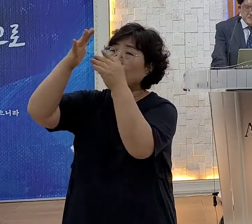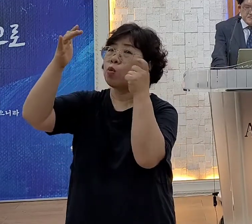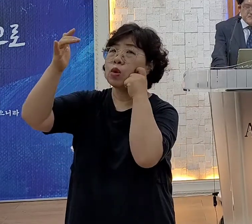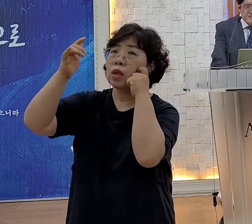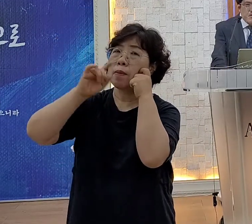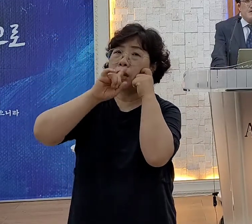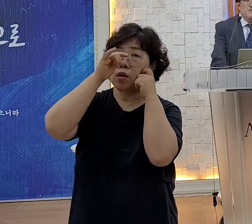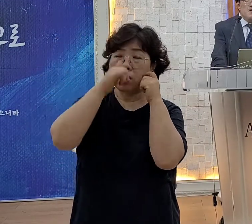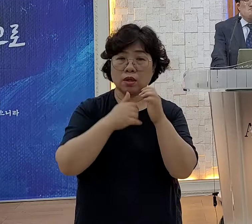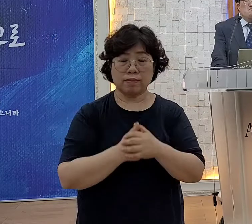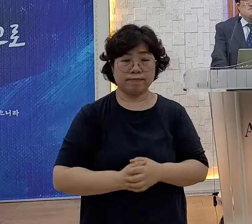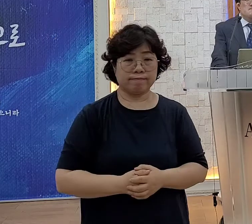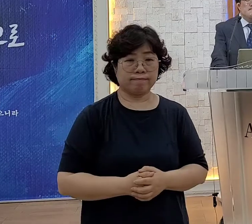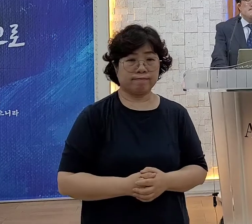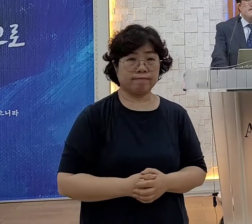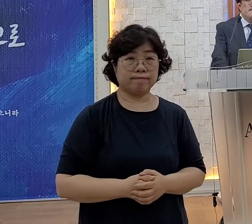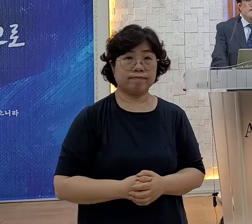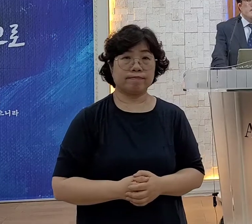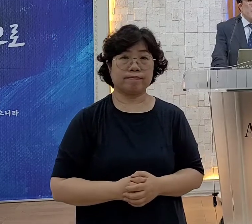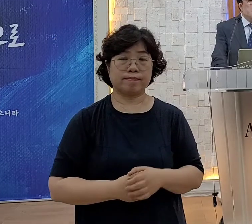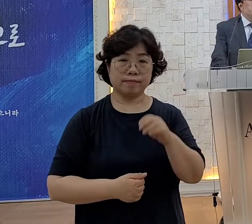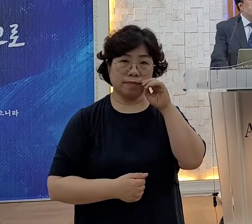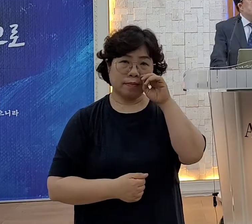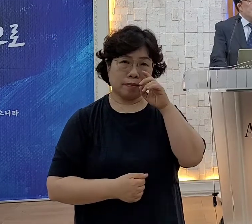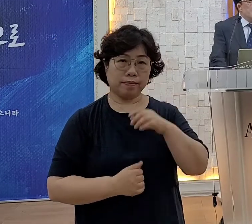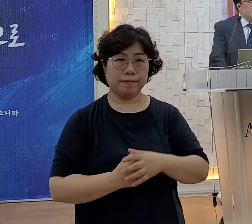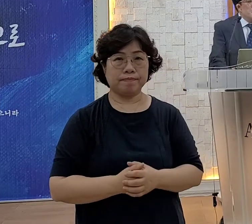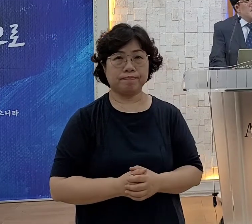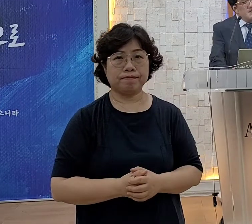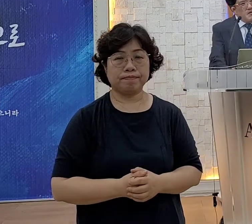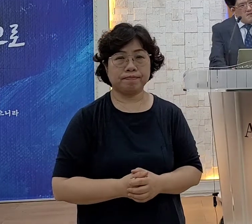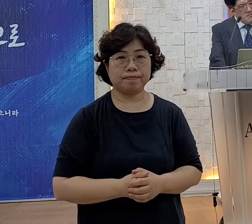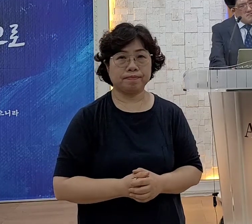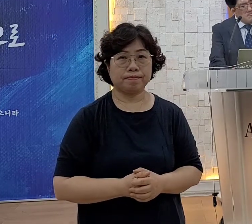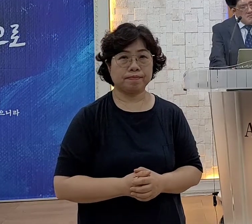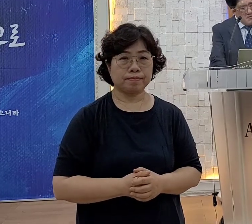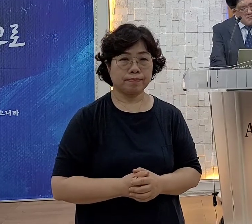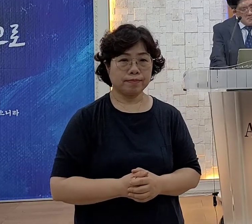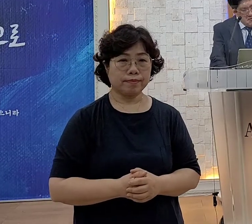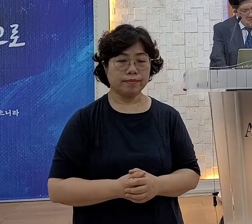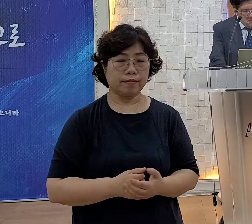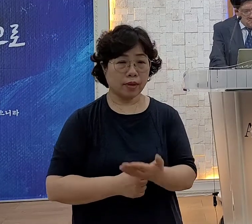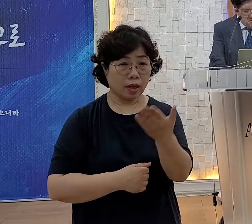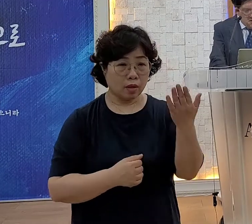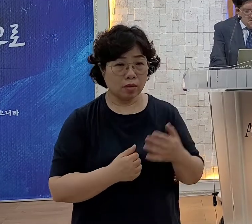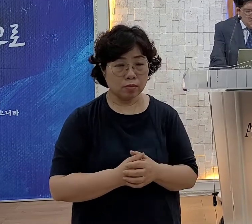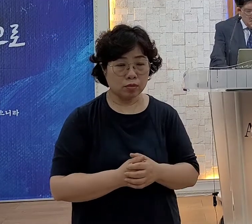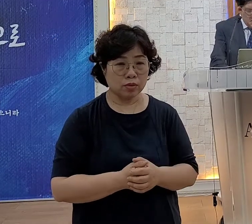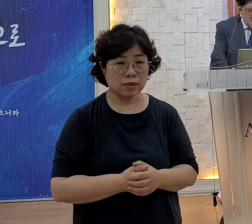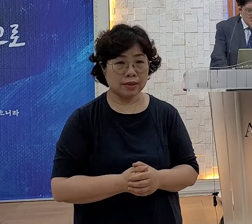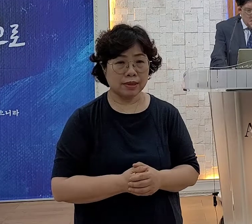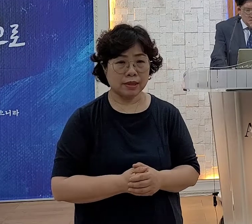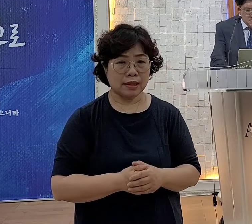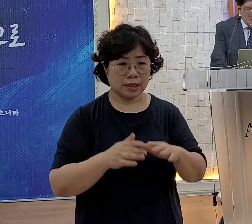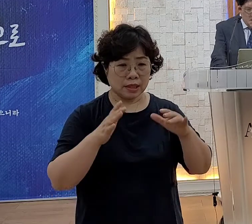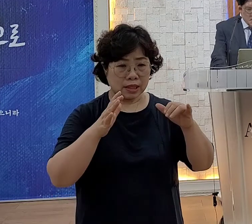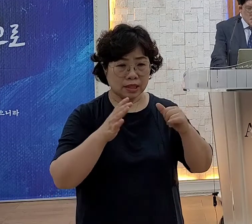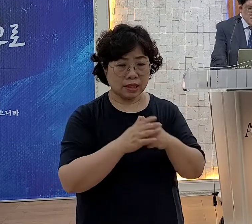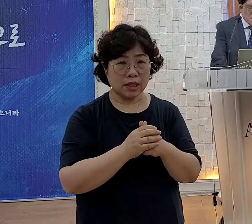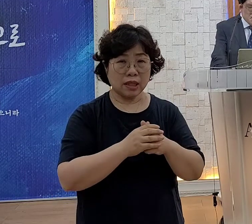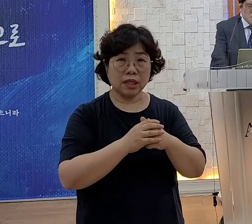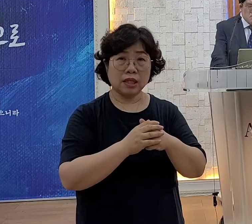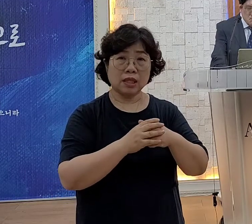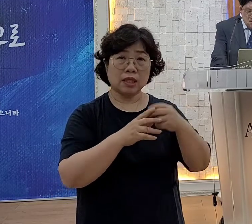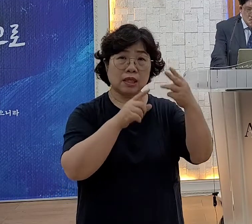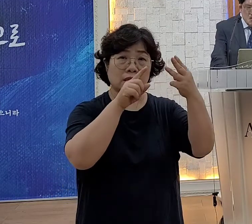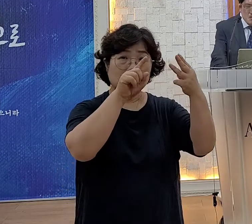것이죠. 자, 오늘 이제 말씀을 마무리하겠습니다. 여기까지라고 했죠. 여러분, 우리가 이 사실을